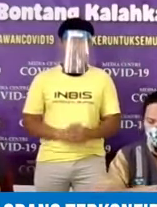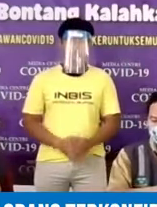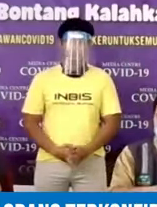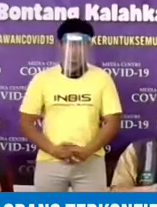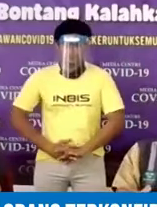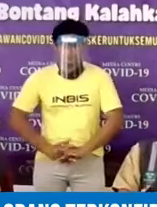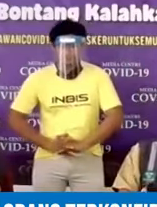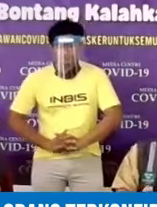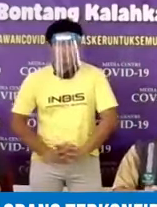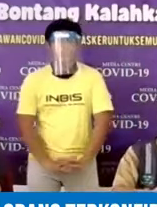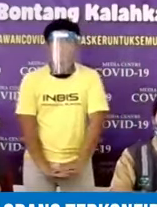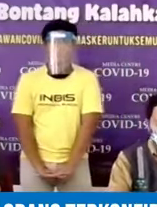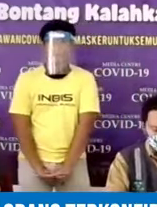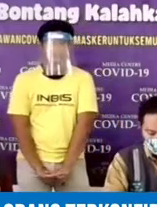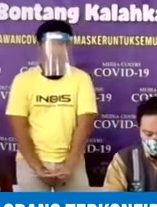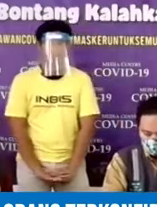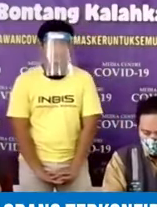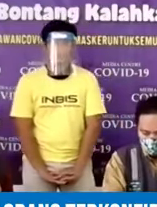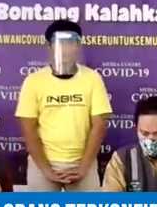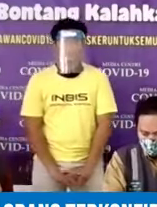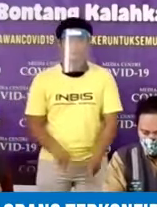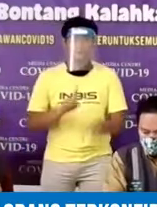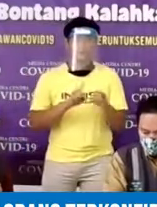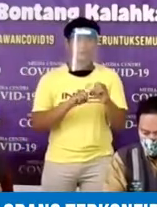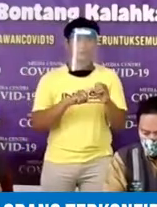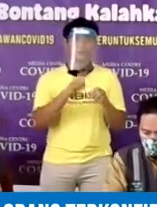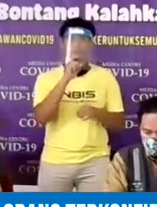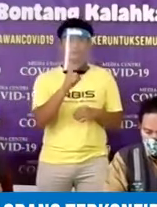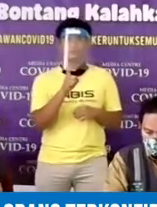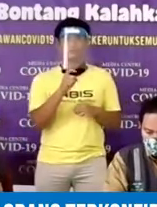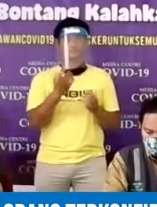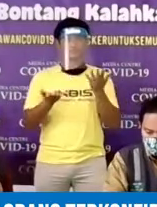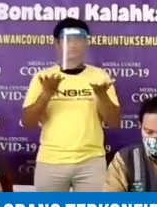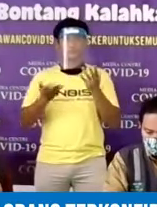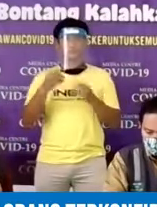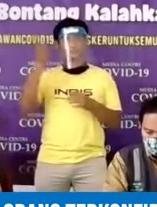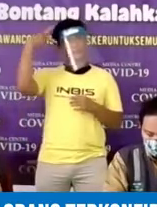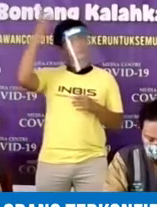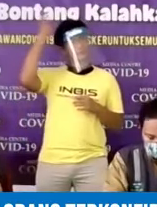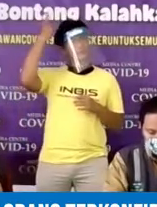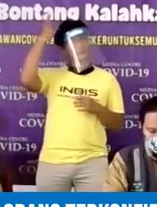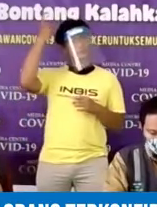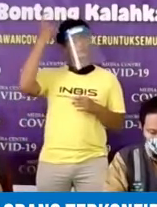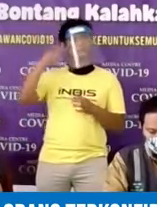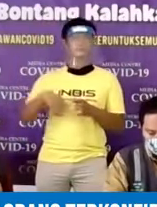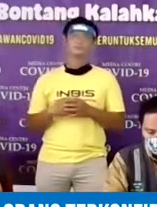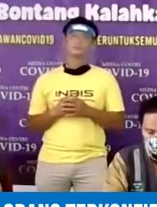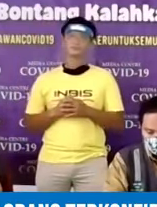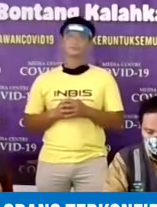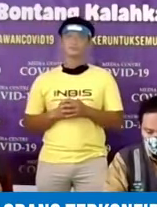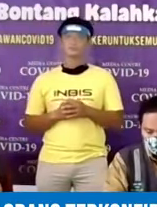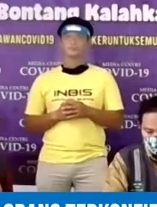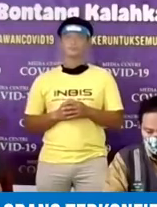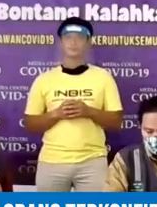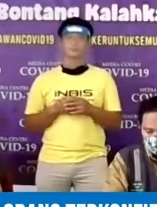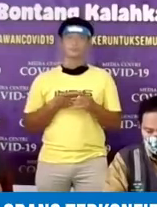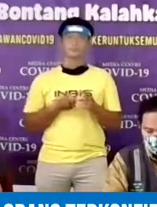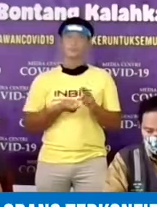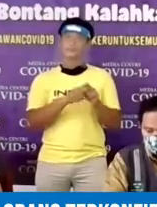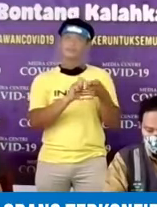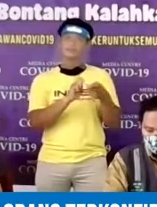baunya adalah bagaimana sikap pemerintah kota dalam melakukan testing massive utamanya swag seperti halnya perusahaan